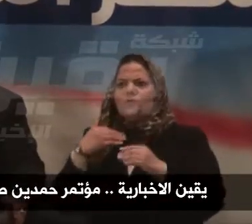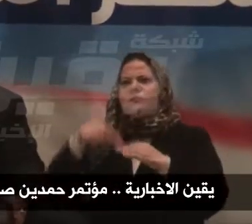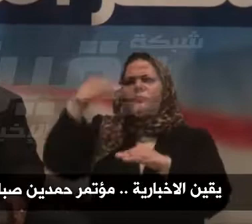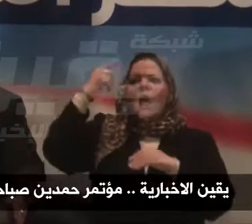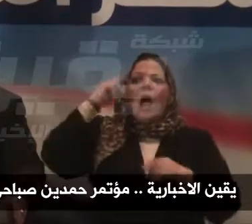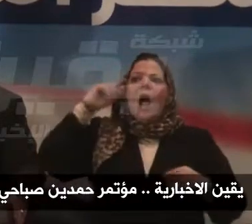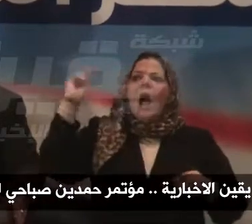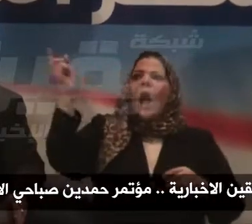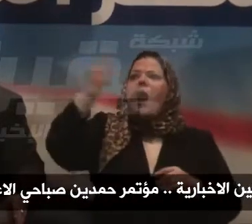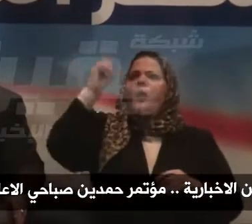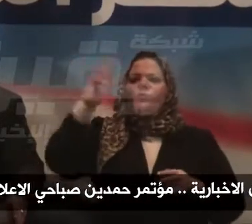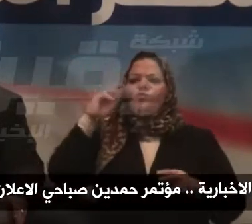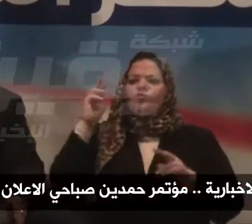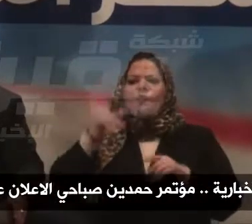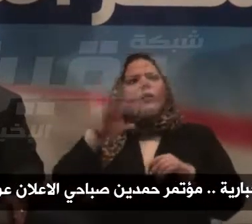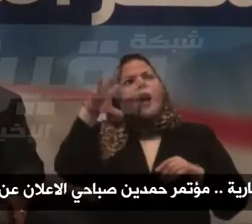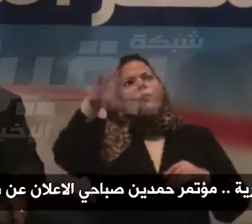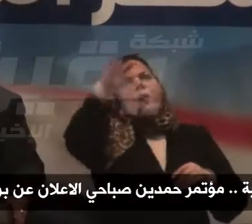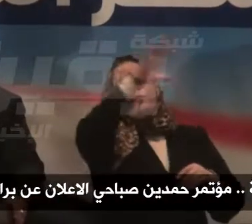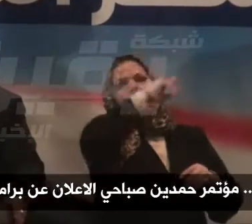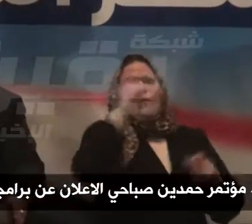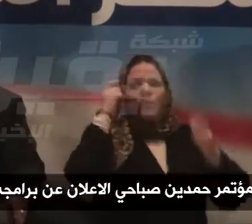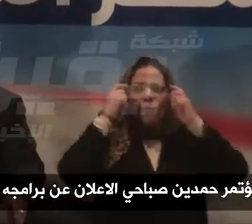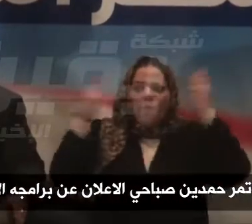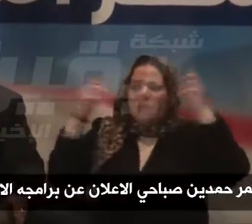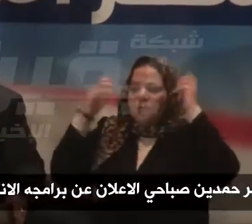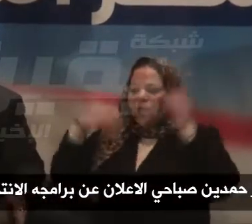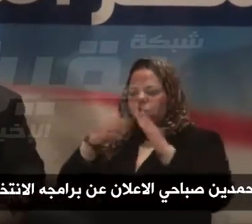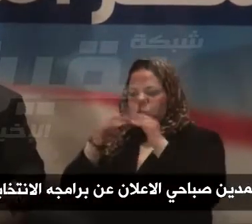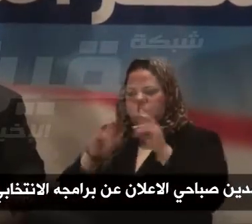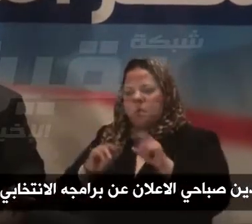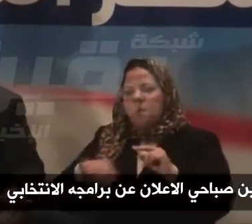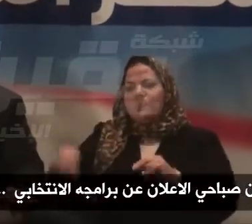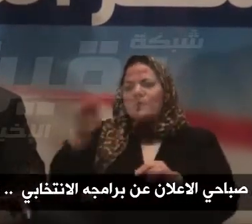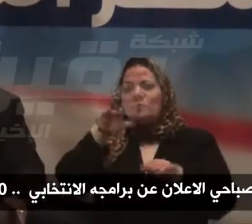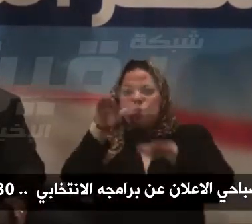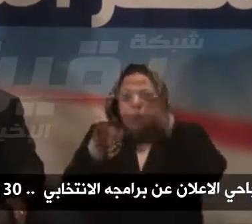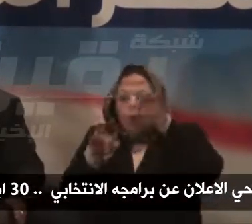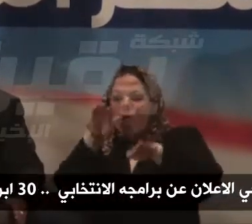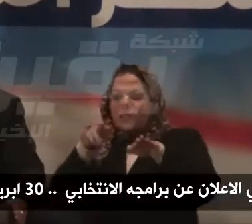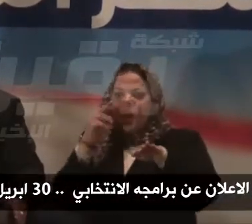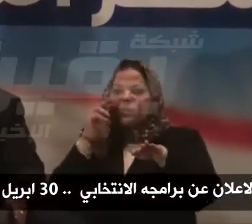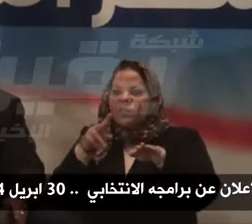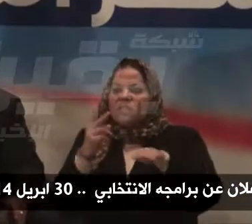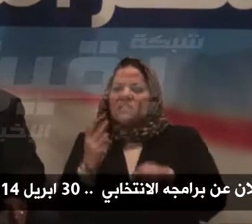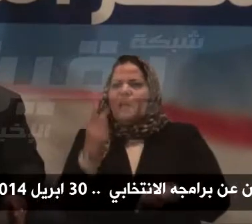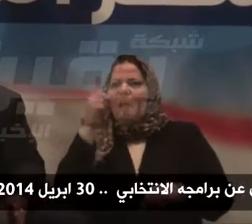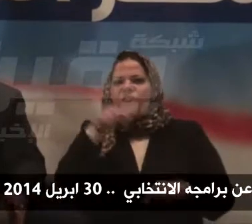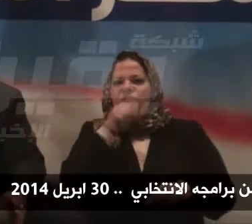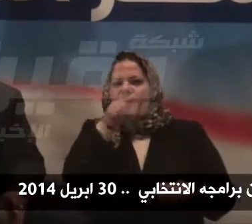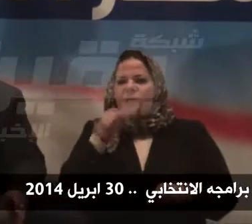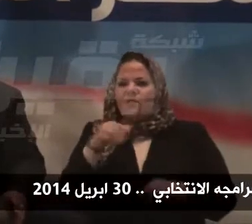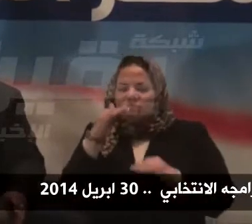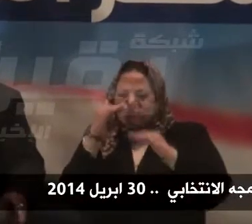العالمي للدول الخاليه من الاميه. المعدل ده بيبقى اقل من 7%.